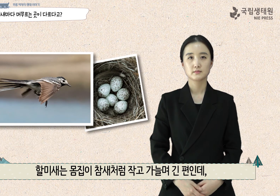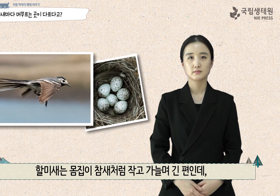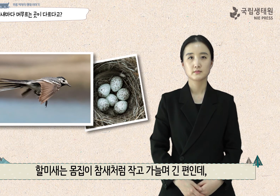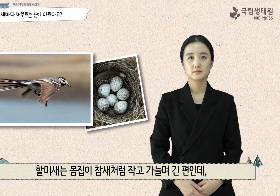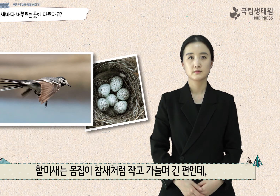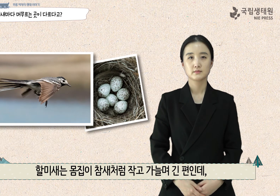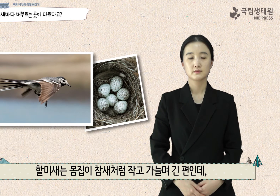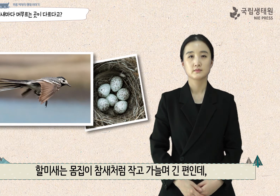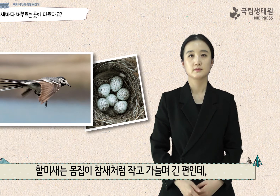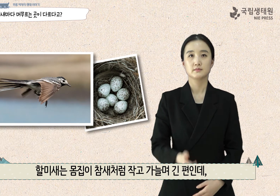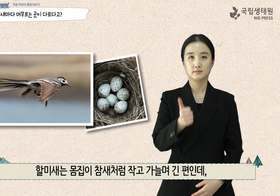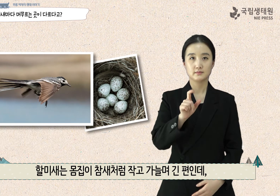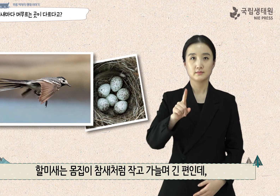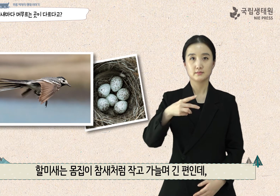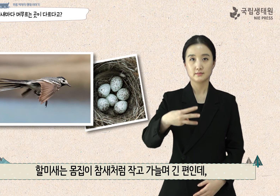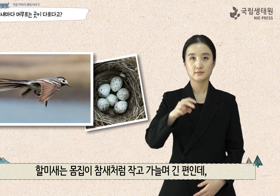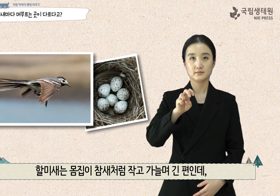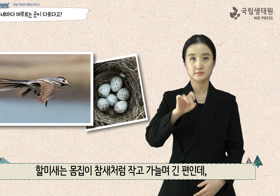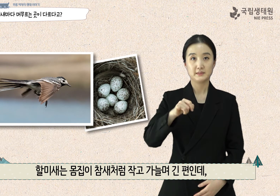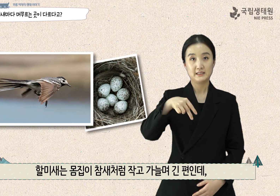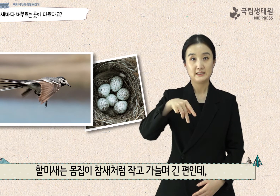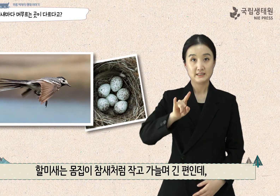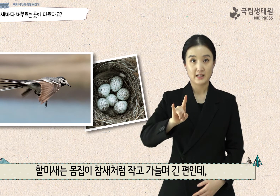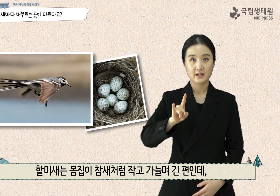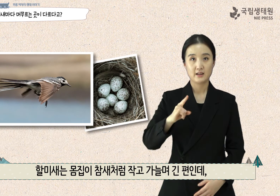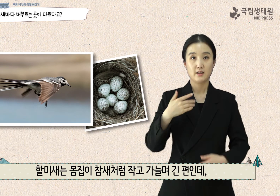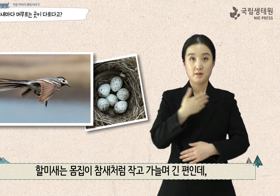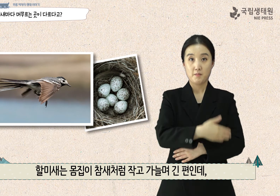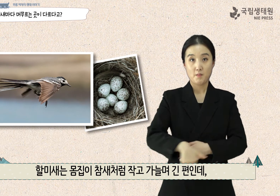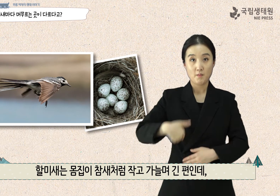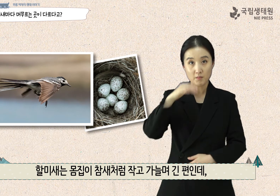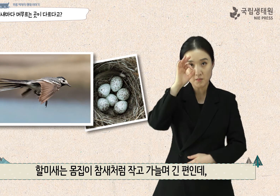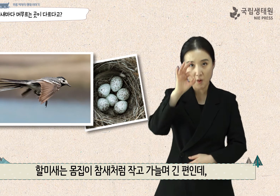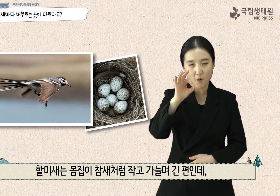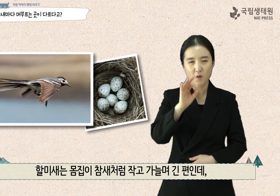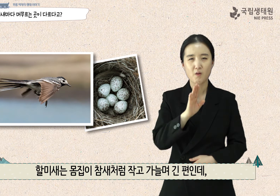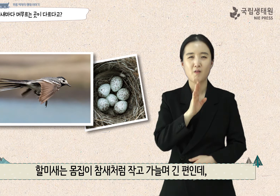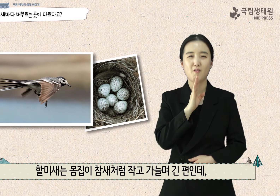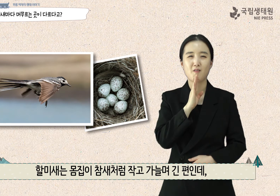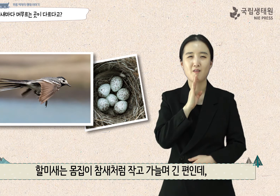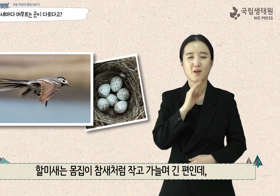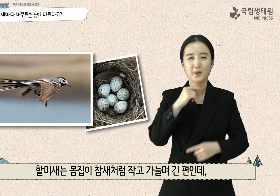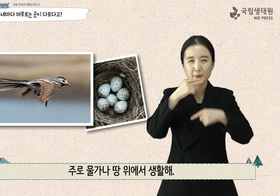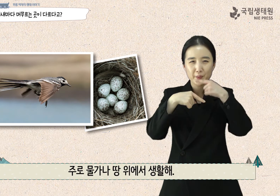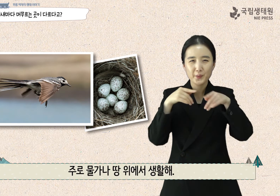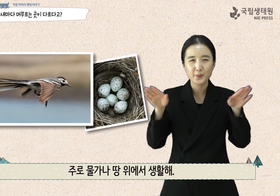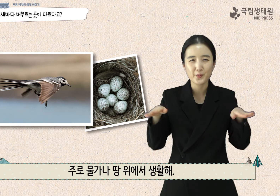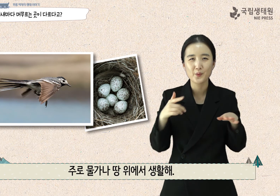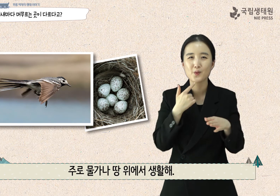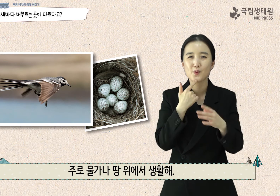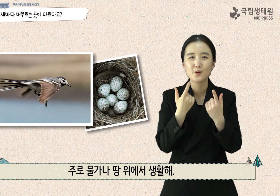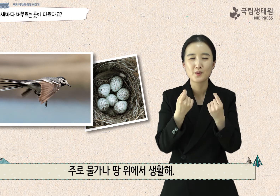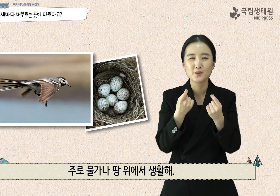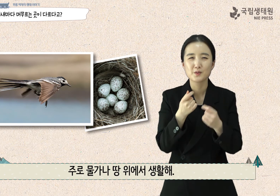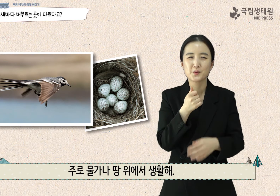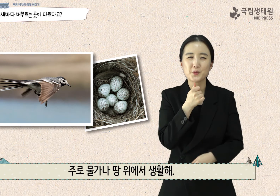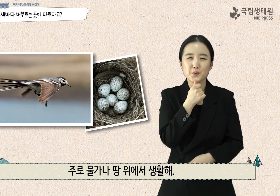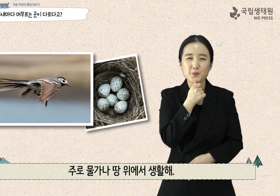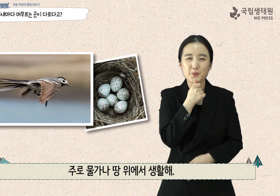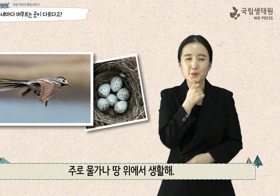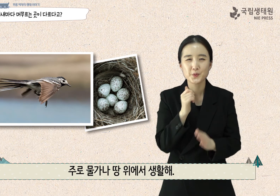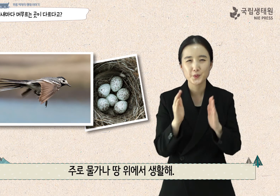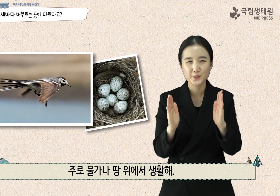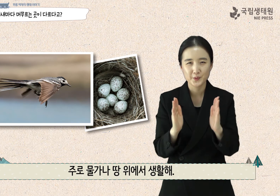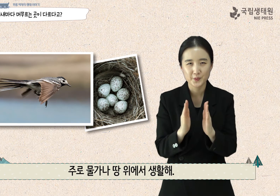할미새는 몸집이 참새처럼 작고 가늘며 긴 편인데 주로 물가나